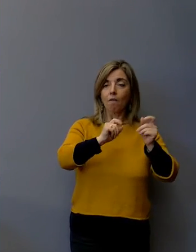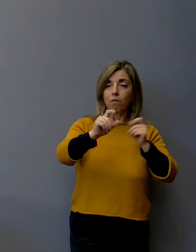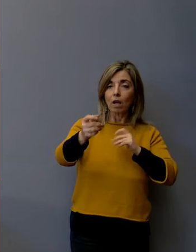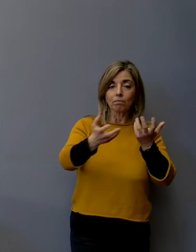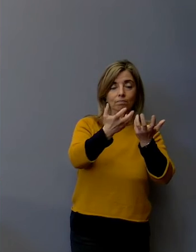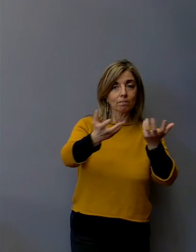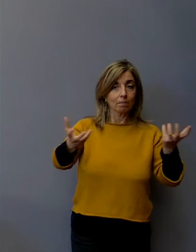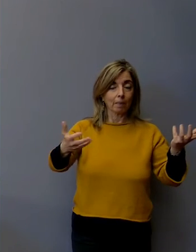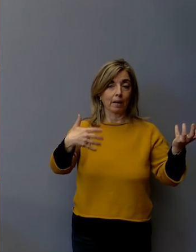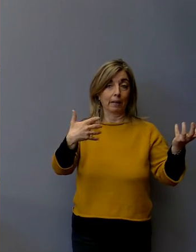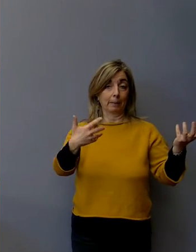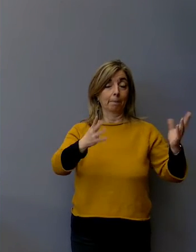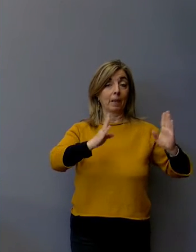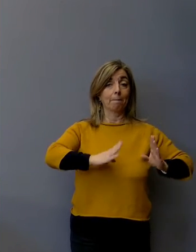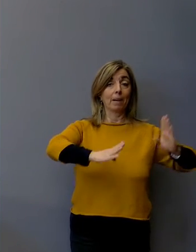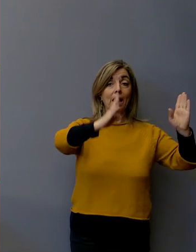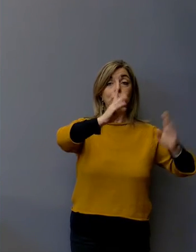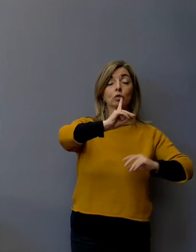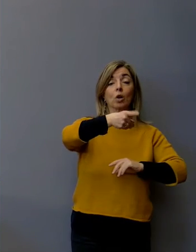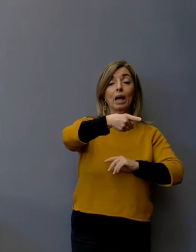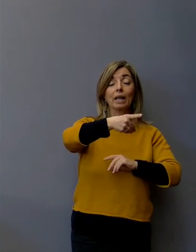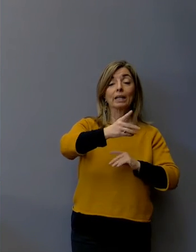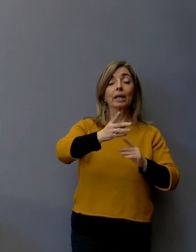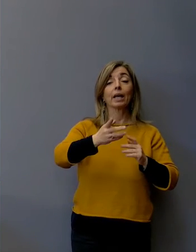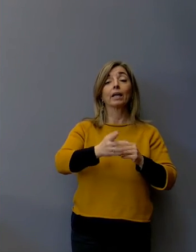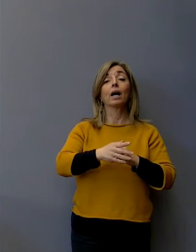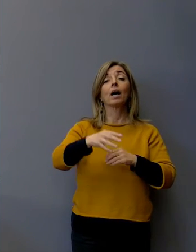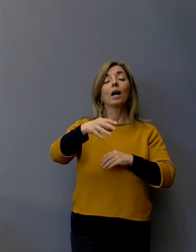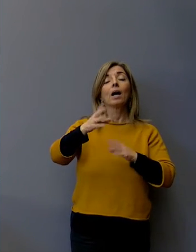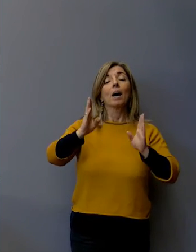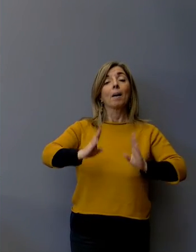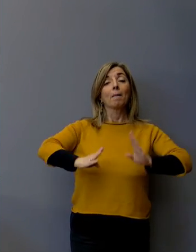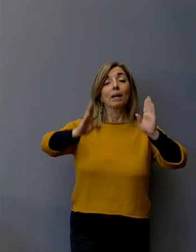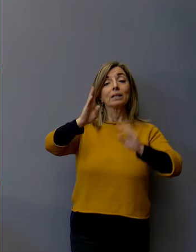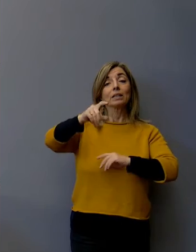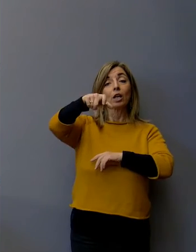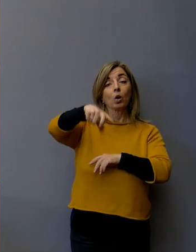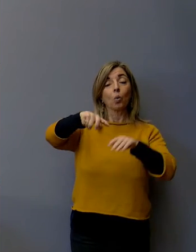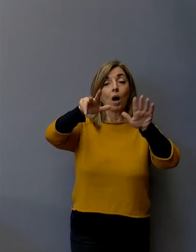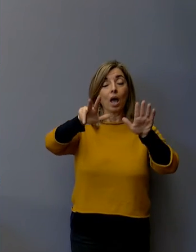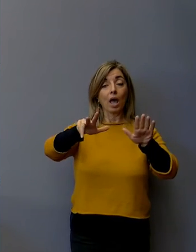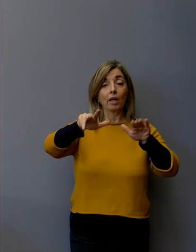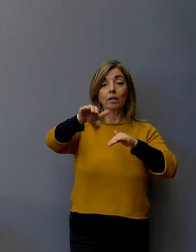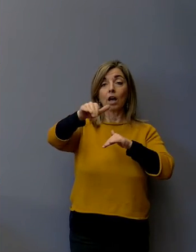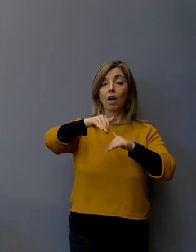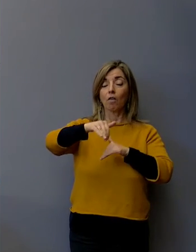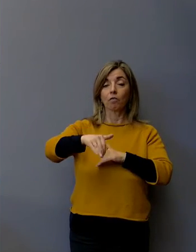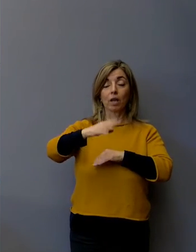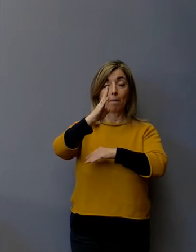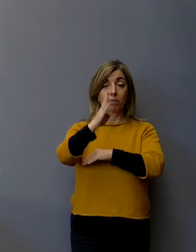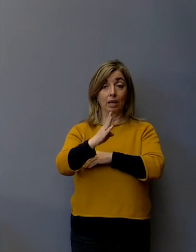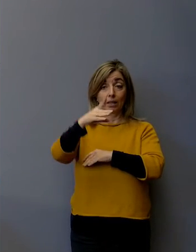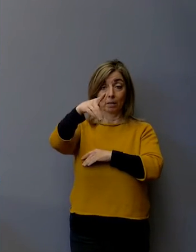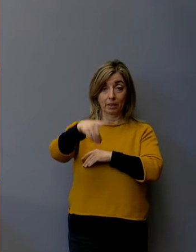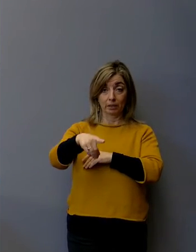statuto la palazzina kuwait di via brigate partigiane l'alienazione serve a fare cassa ma